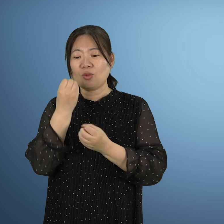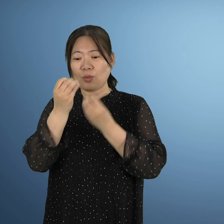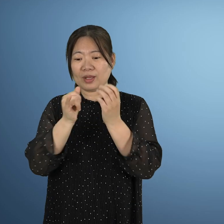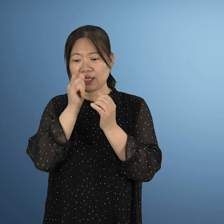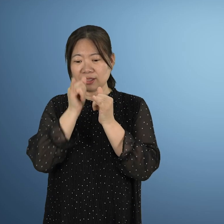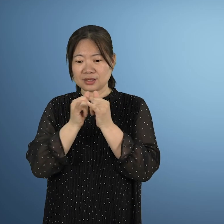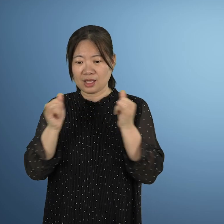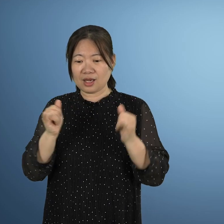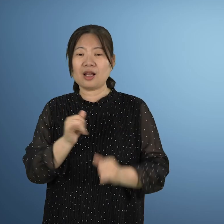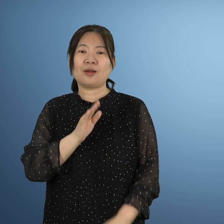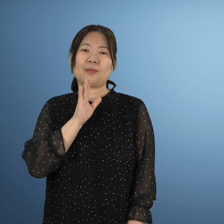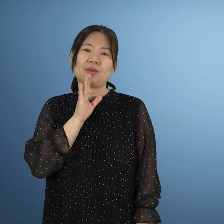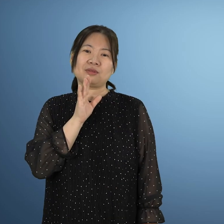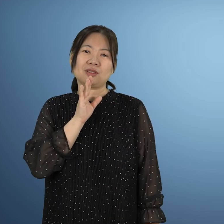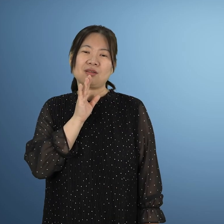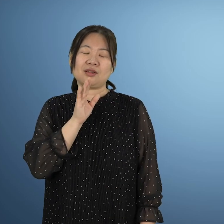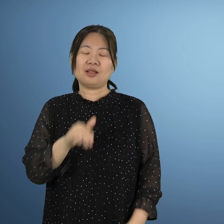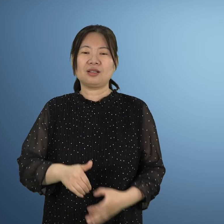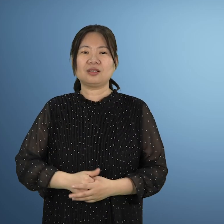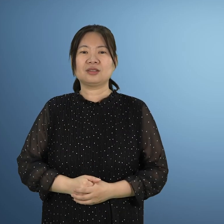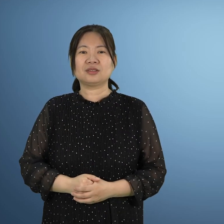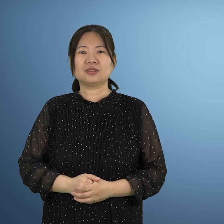남긴 사람이에요.